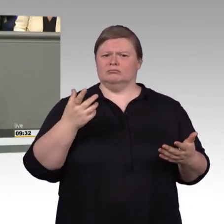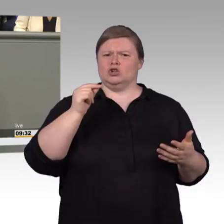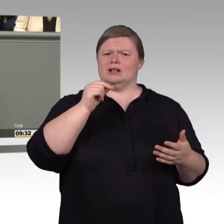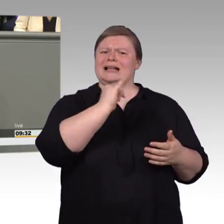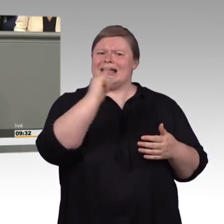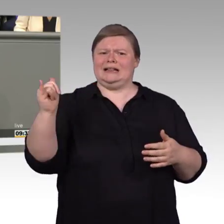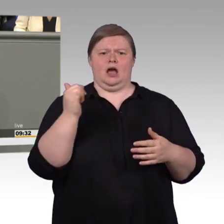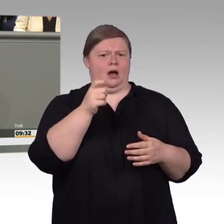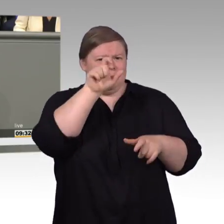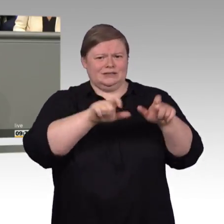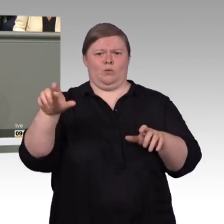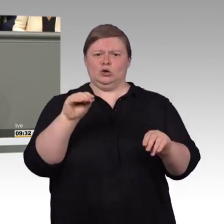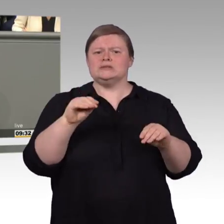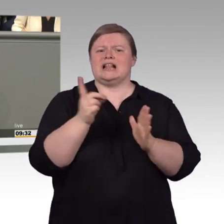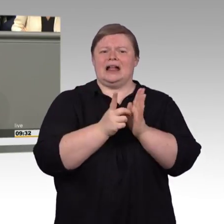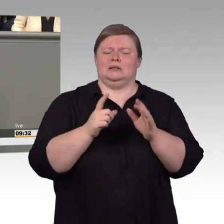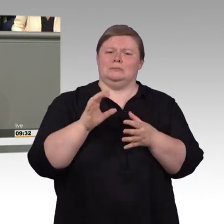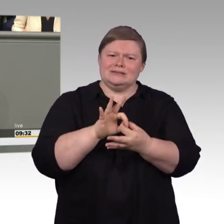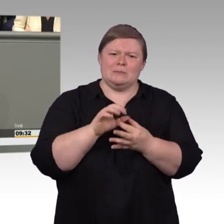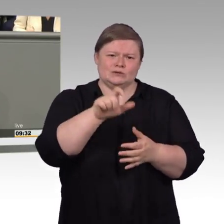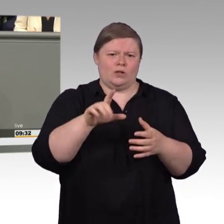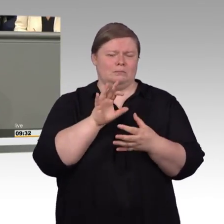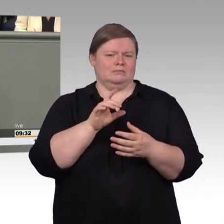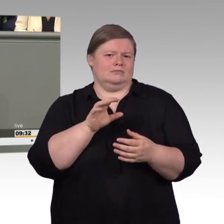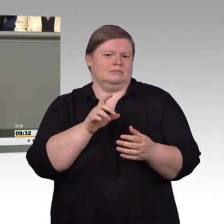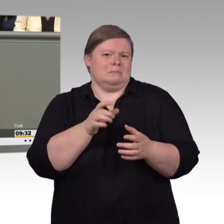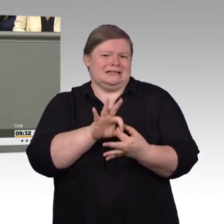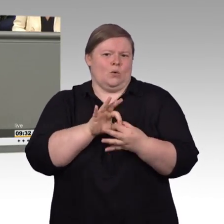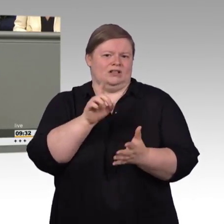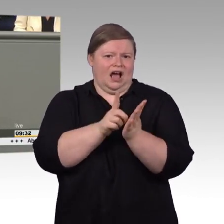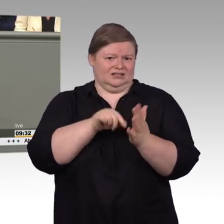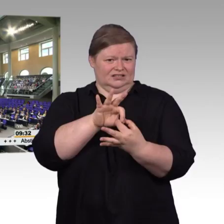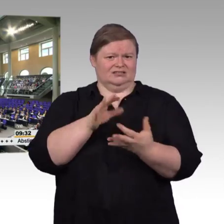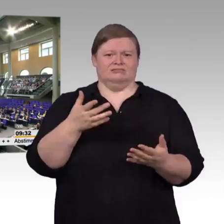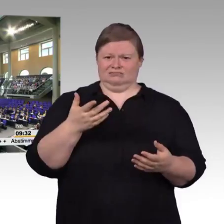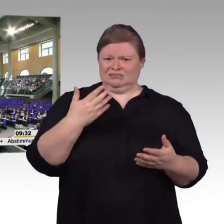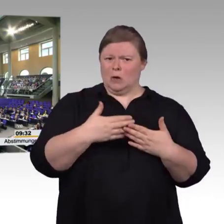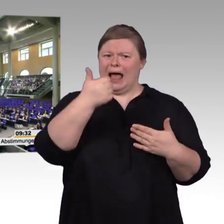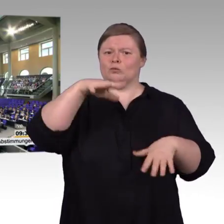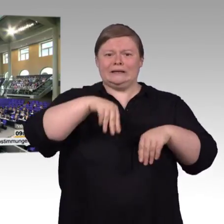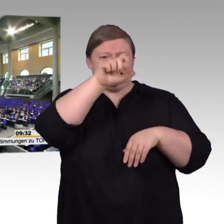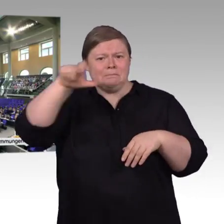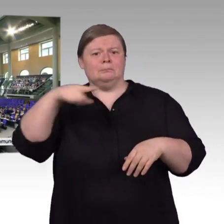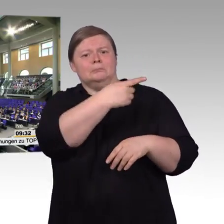Lochkarten gefüttert haben. Wir brauchen Regeln für die digitale Zukunft. Danke für Ihre Aufmerksamkeit.